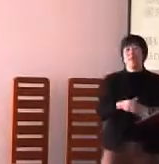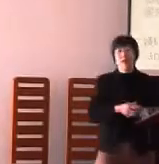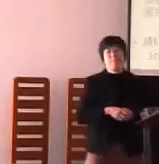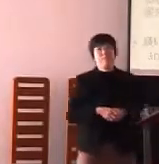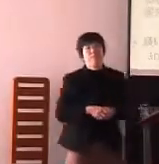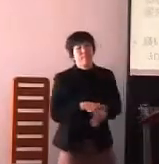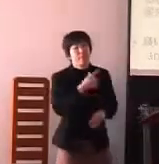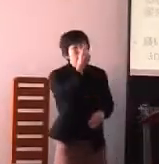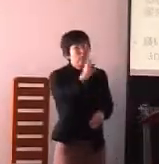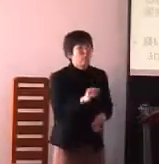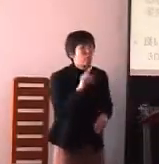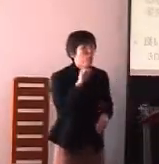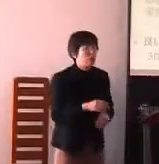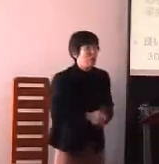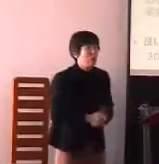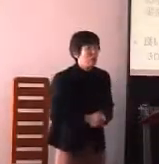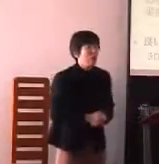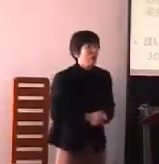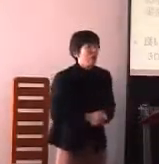大きな悲しみだったと思いますけれども